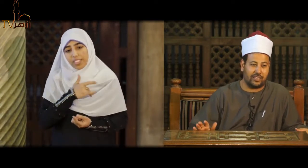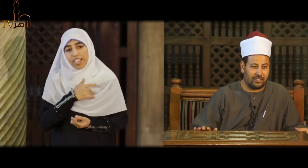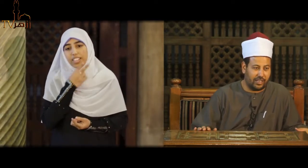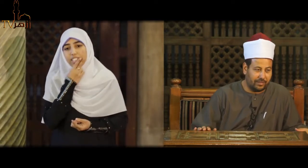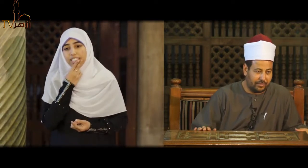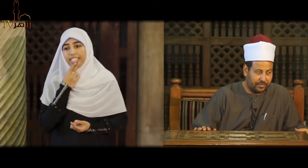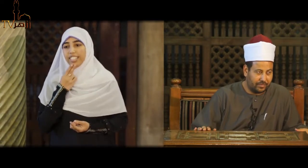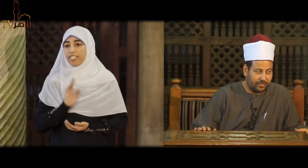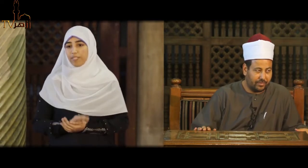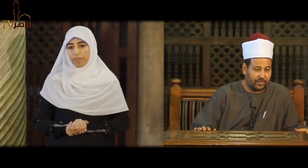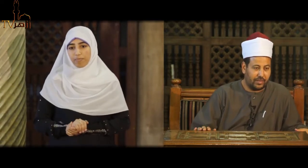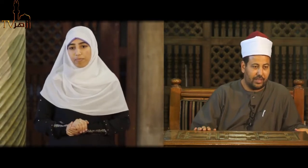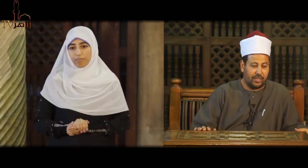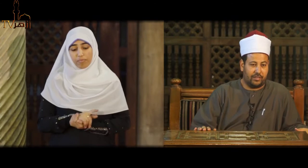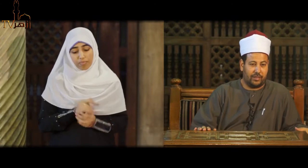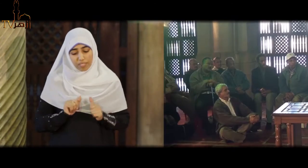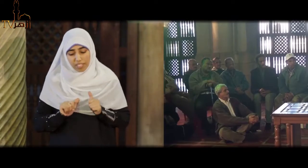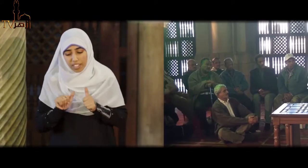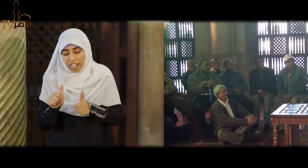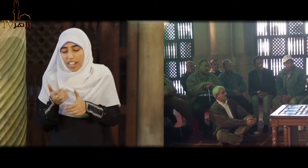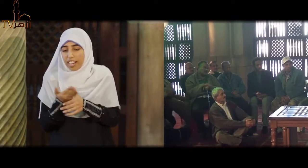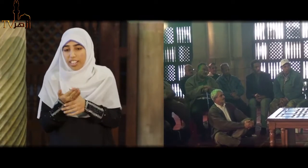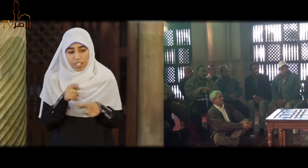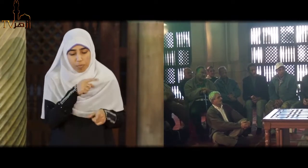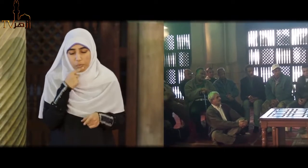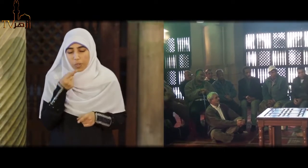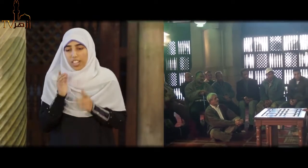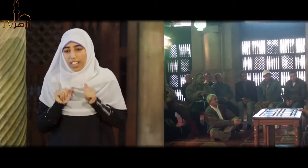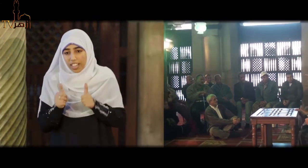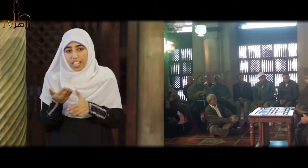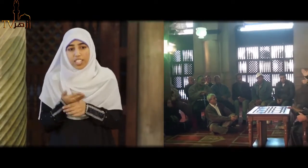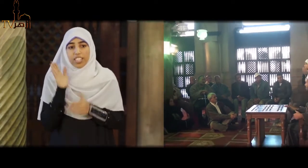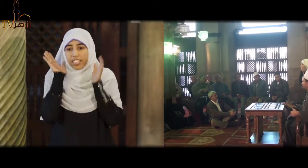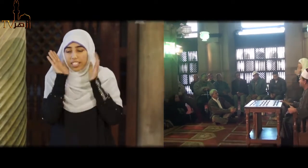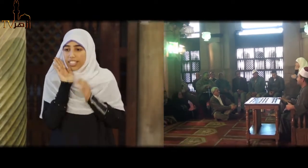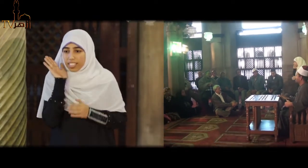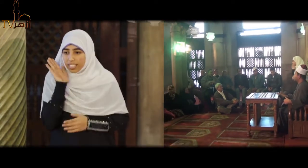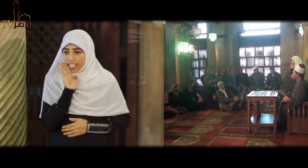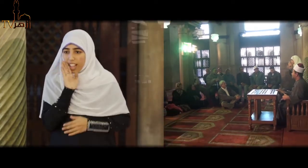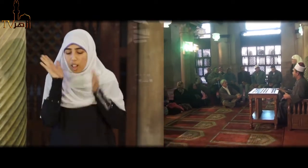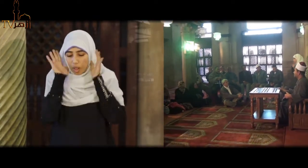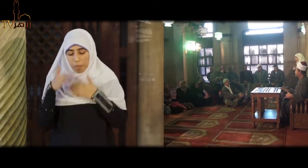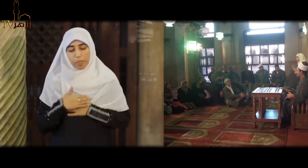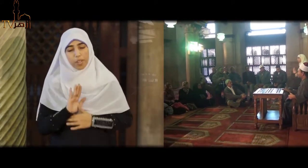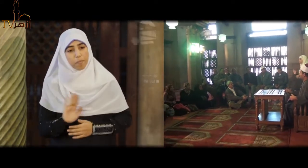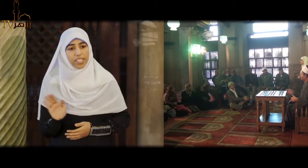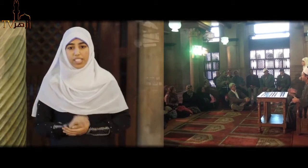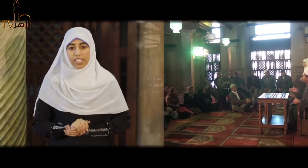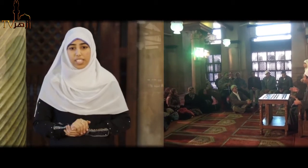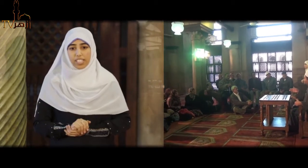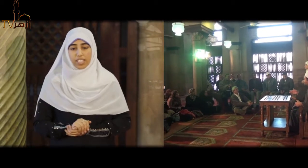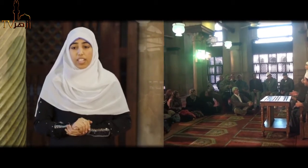هذه نية صالحة. النبي صلى الله عليه وآله وسلم يقول: وإن الملائكة